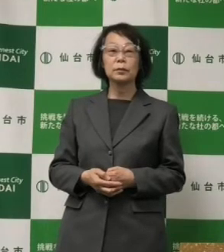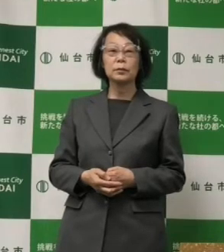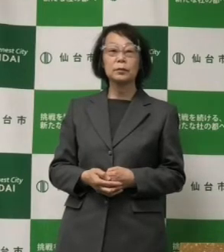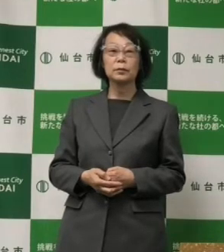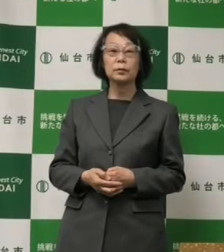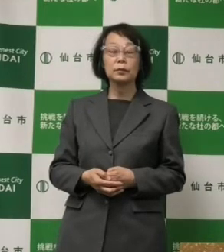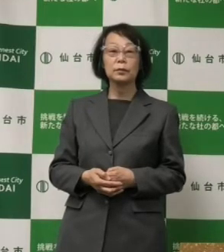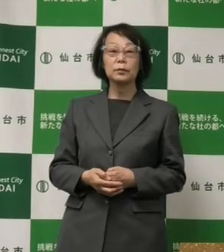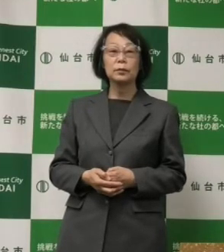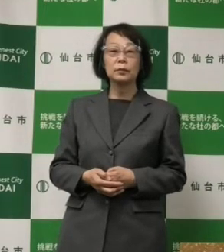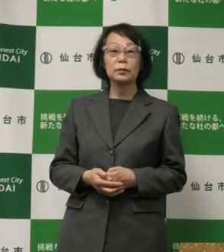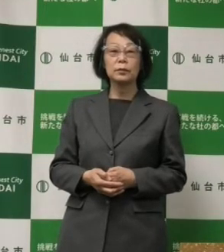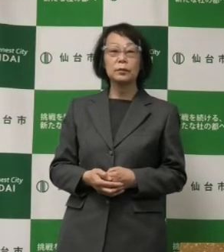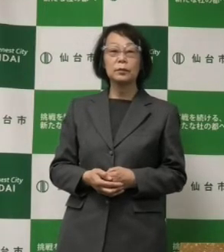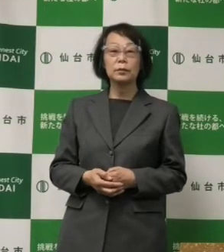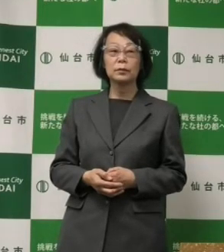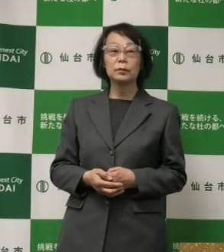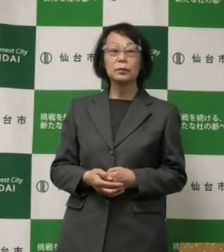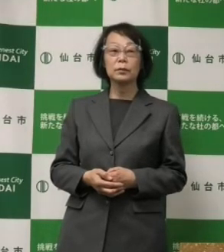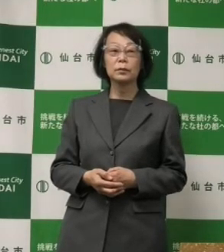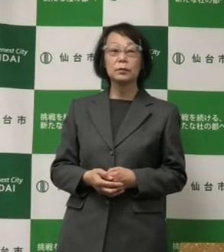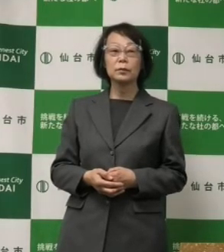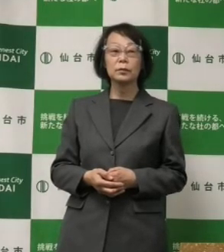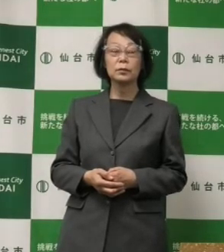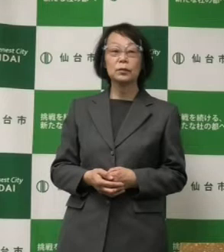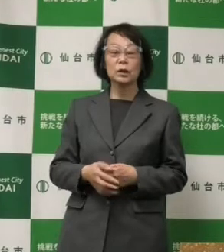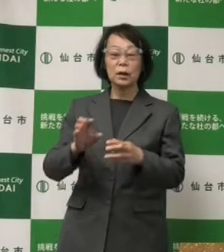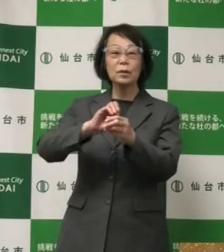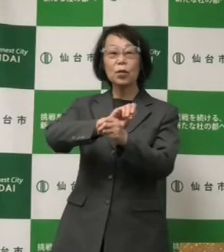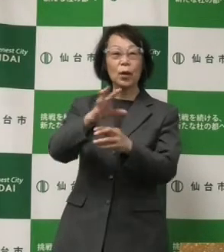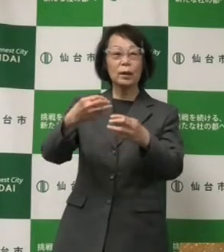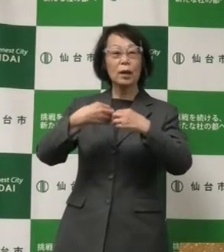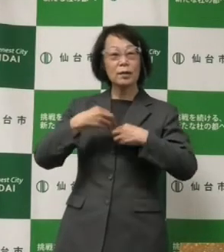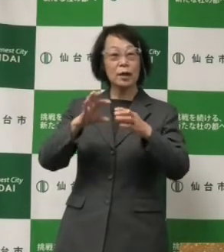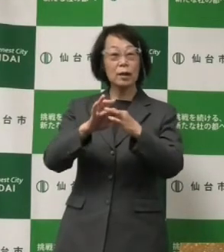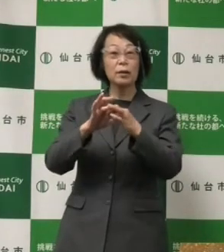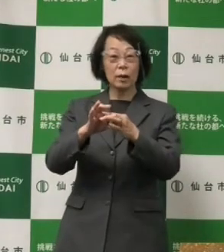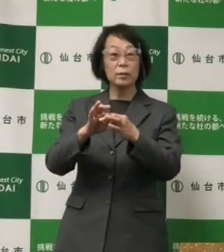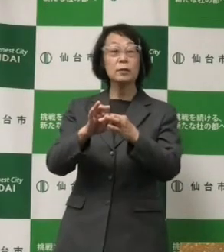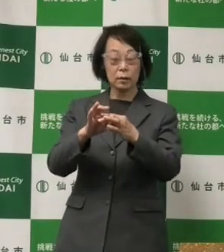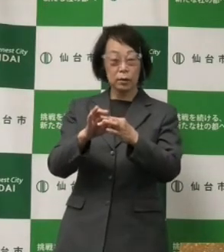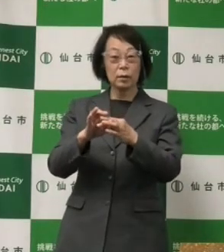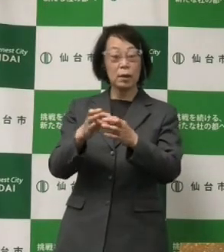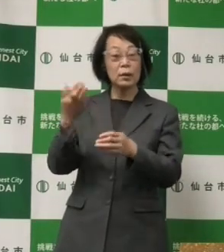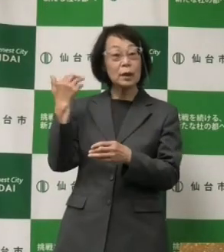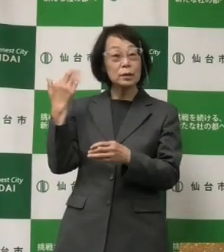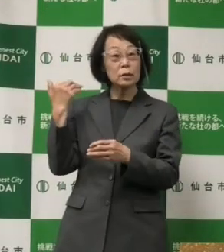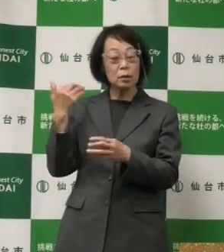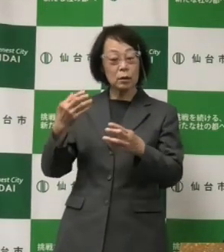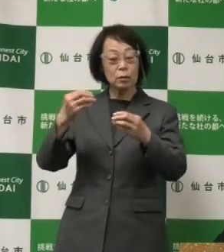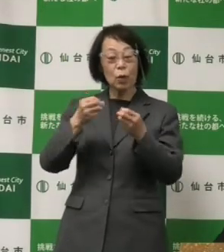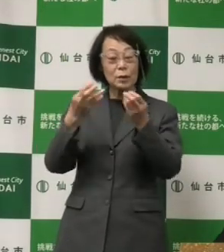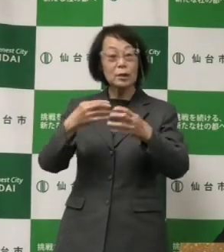はい、どうぞ。 すみません、コロナの感染の関係だったんですが、先日、コロナの新規感染者数が